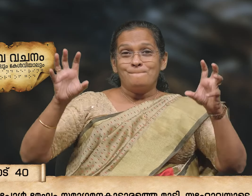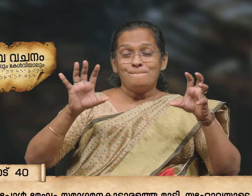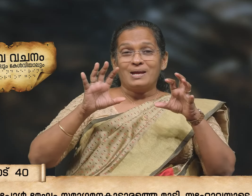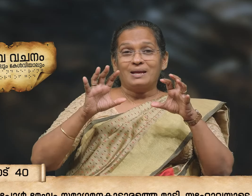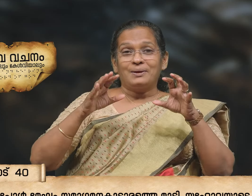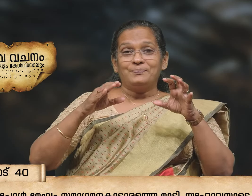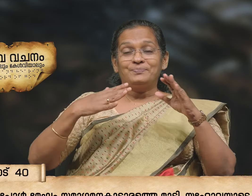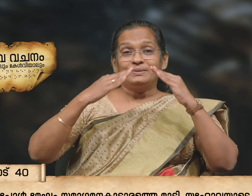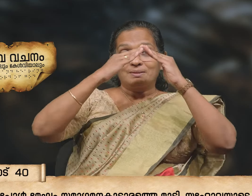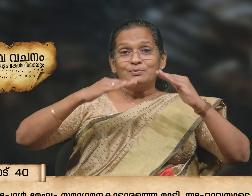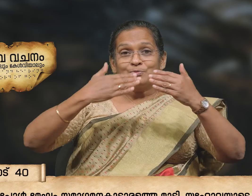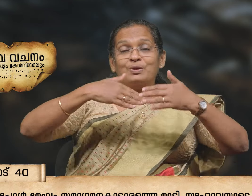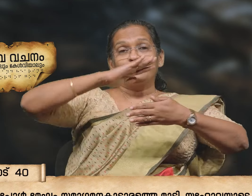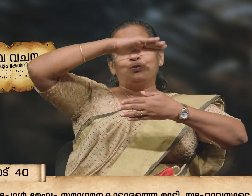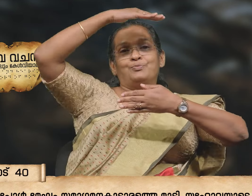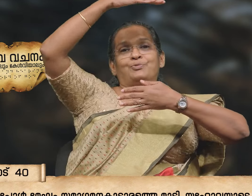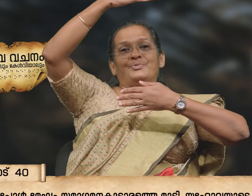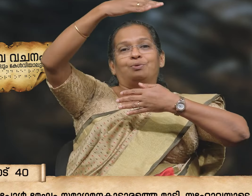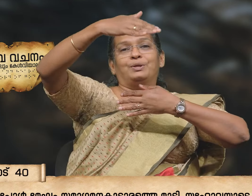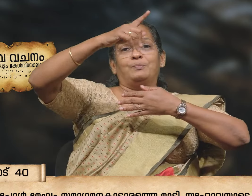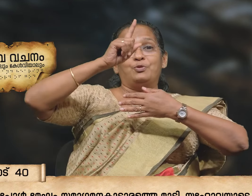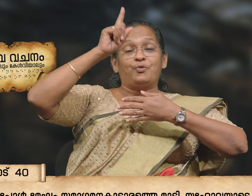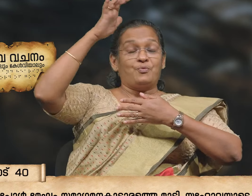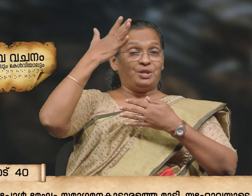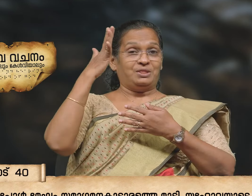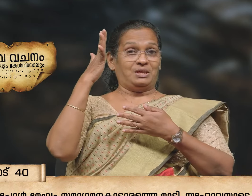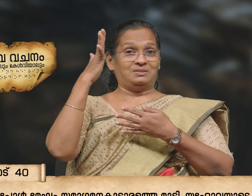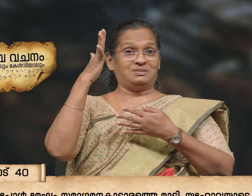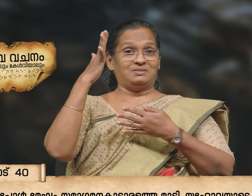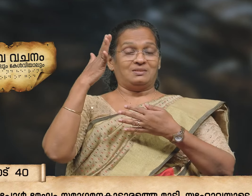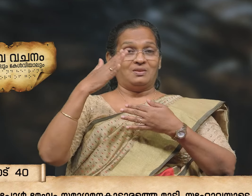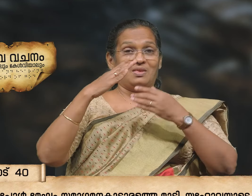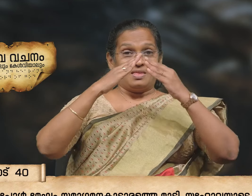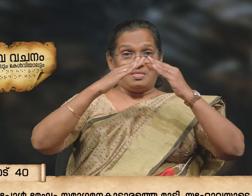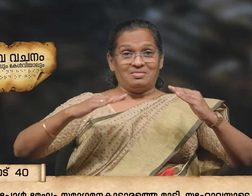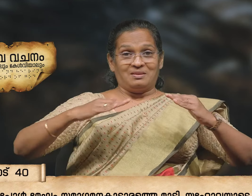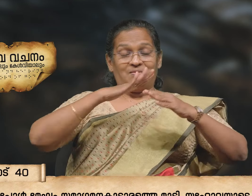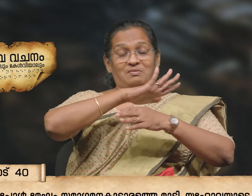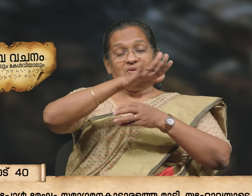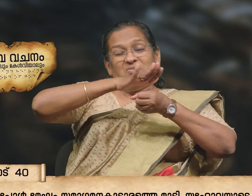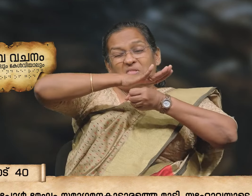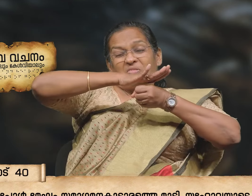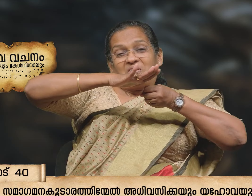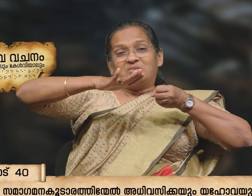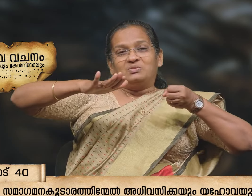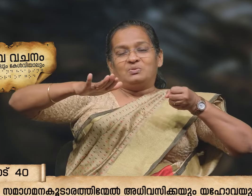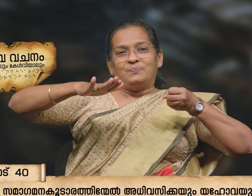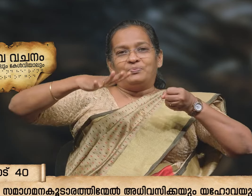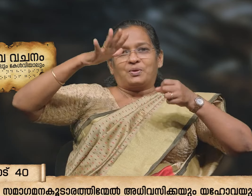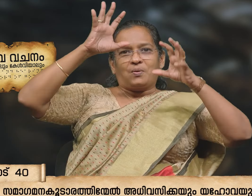സമാഗമന കൂടാരത്തെ മൂടി. യഹോവയുടെ തേജസ് തിരുനിവാസത്തെ നിറച്ചു. മേഘം